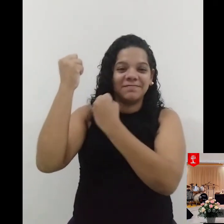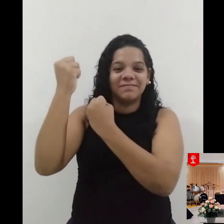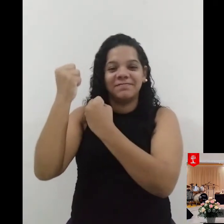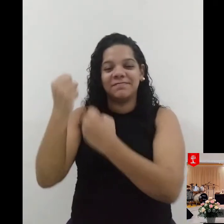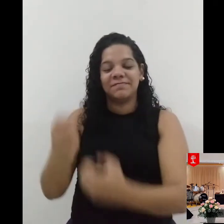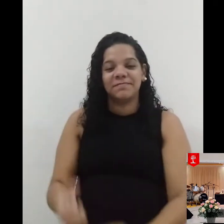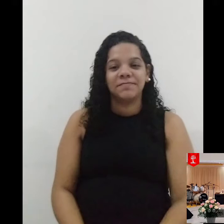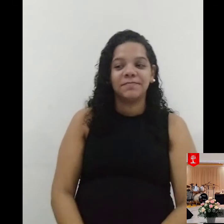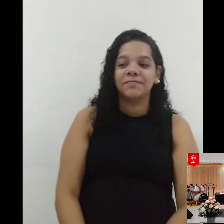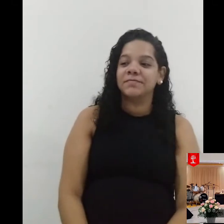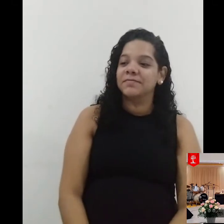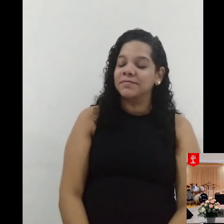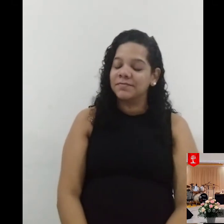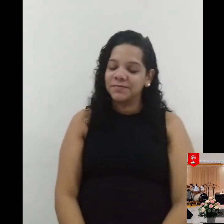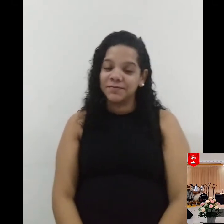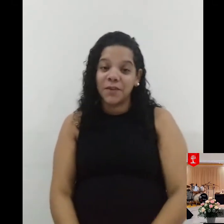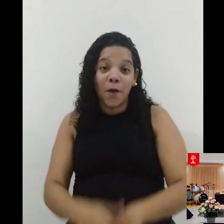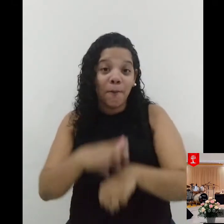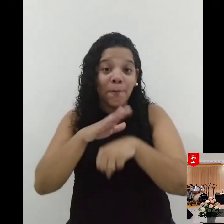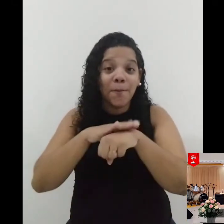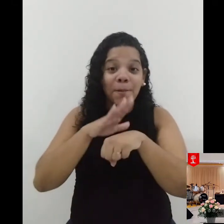tens, tu te